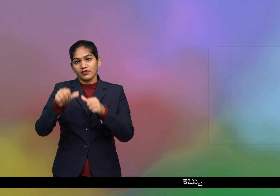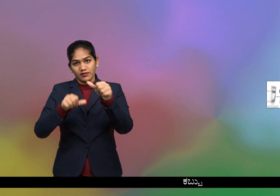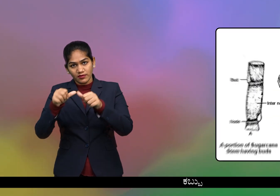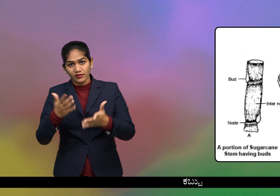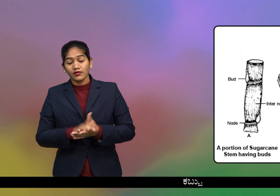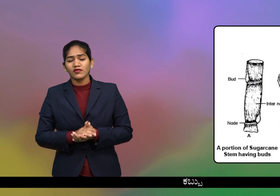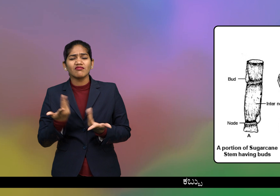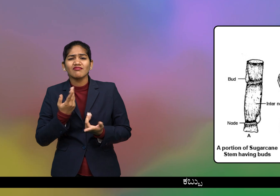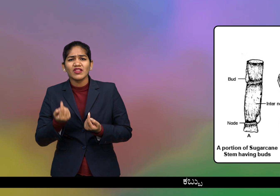ಕಬ್ಬು,